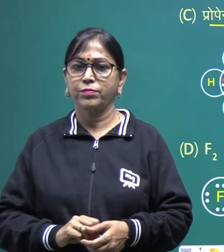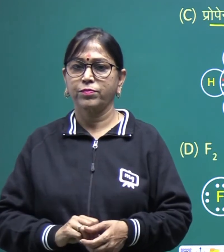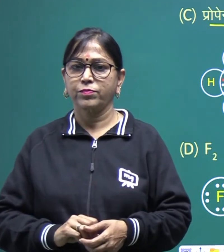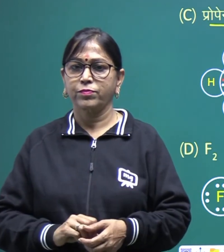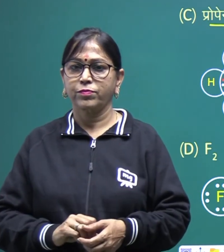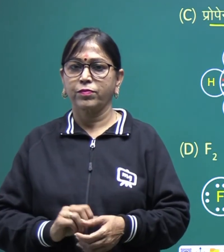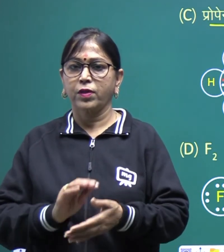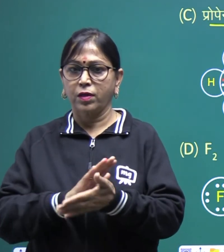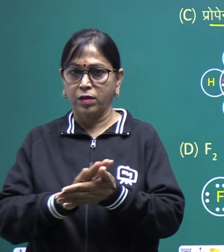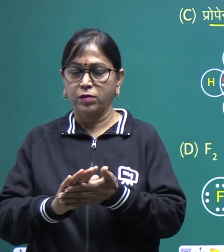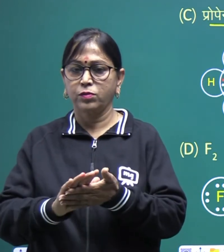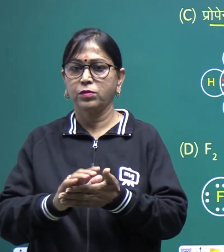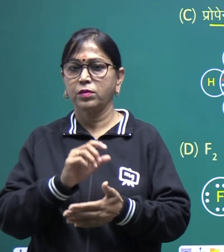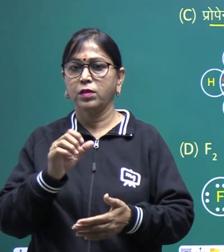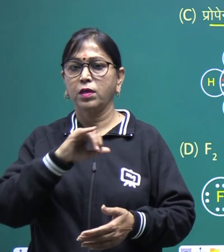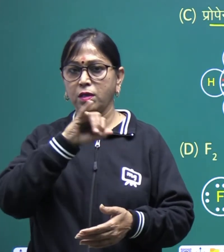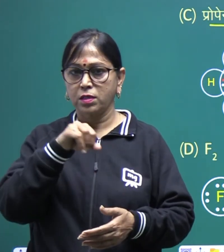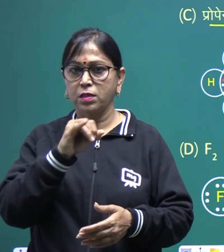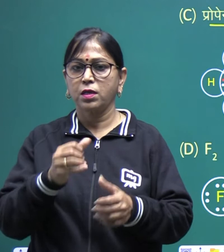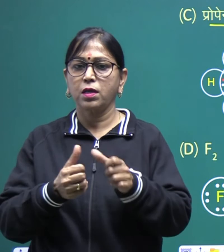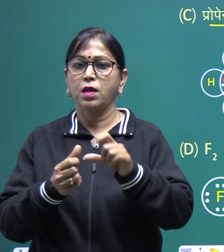हाइड्रोजन के 6 परमाणु